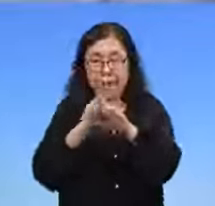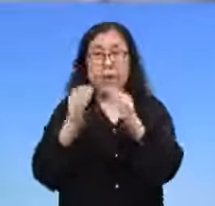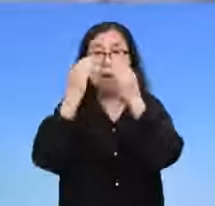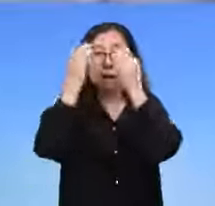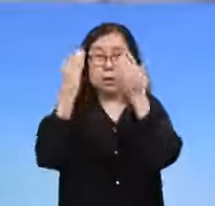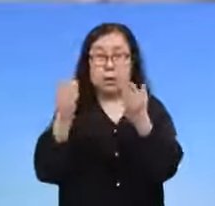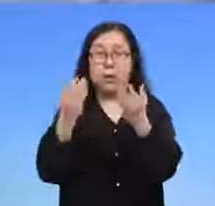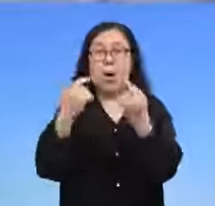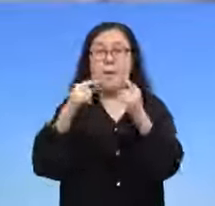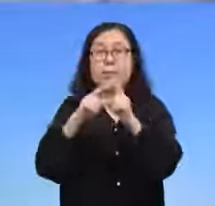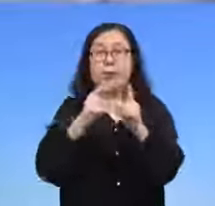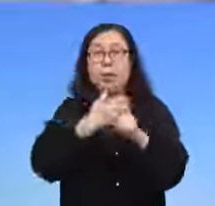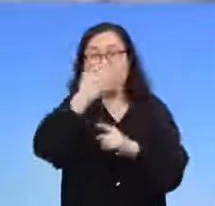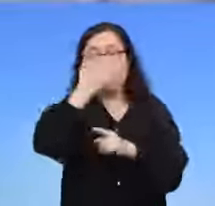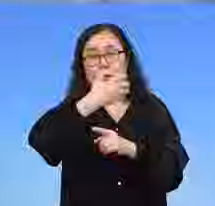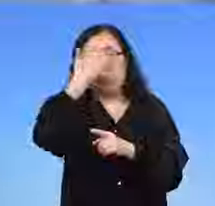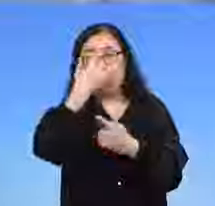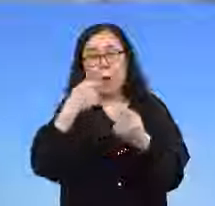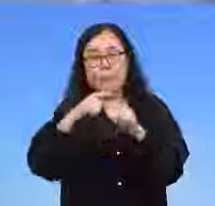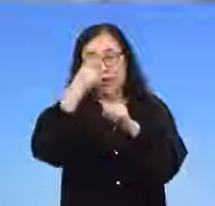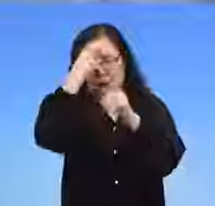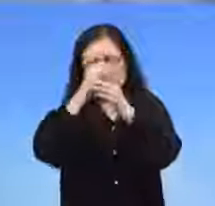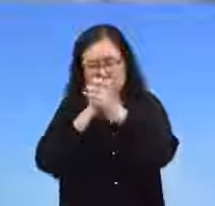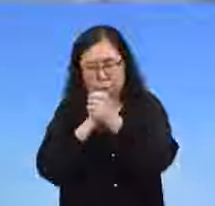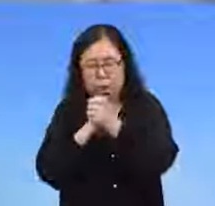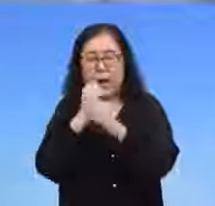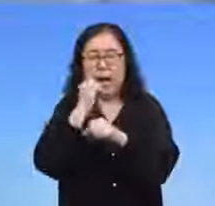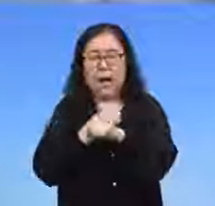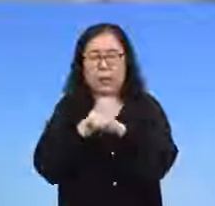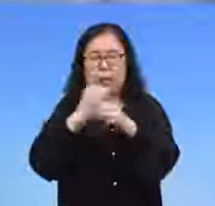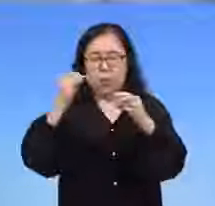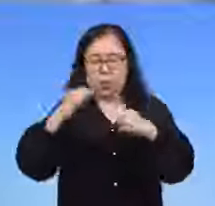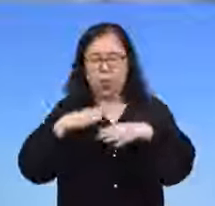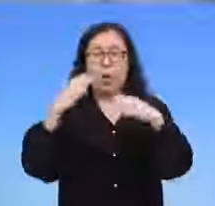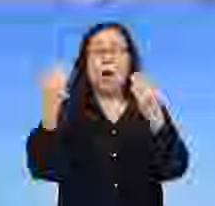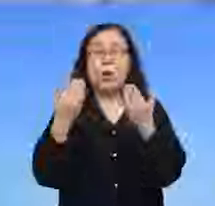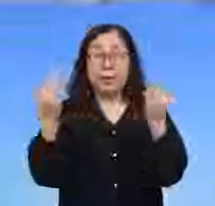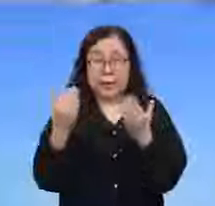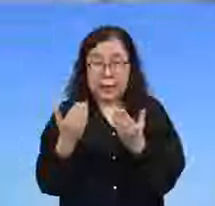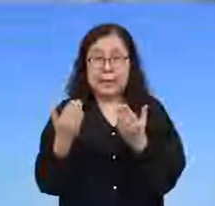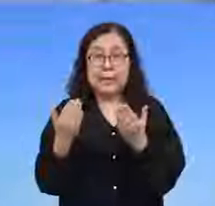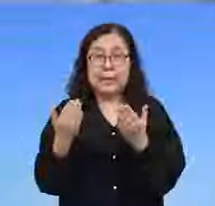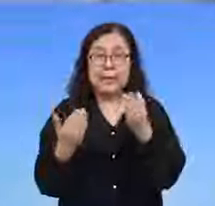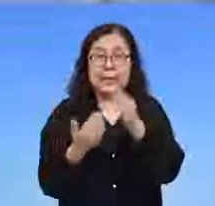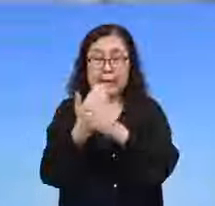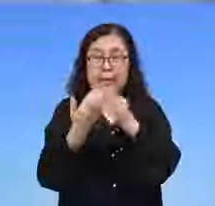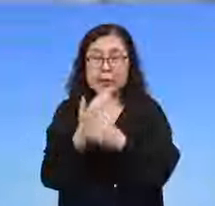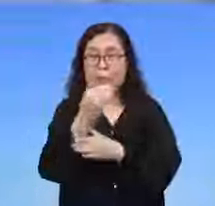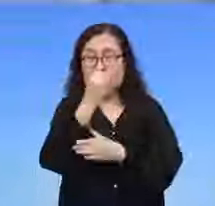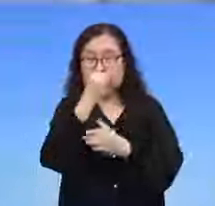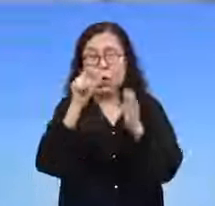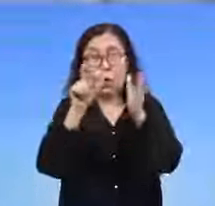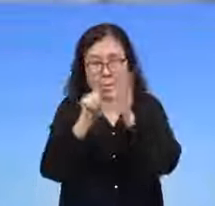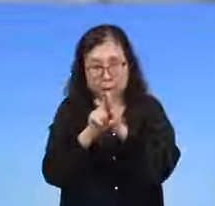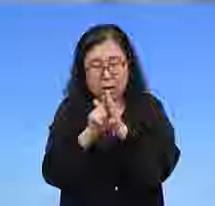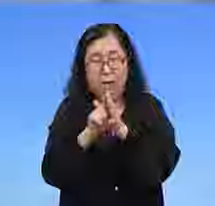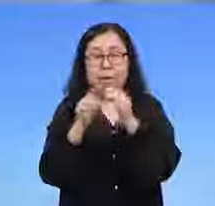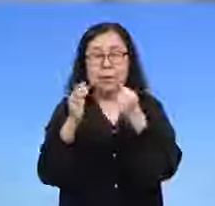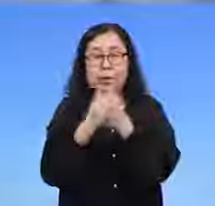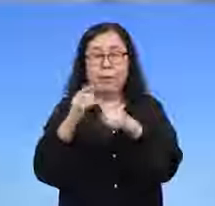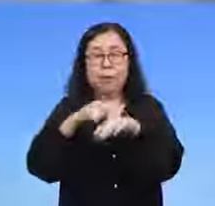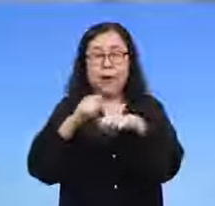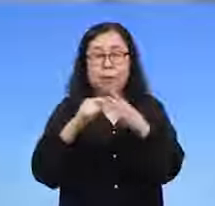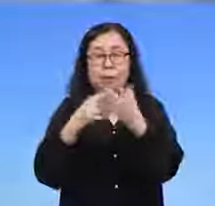꿈을 꾸며 함께 기도하는 어마어마한 놀라운 일들이 지금 이 시간 일어나고 있다고 저는 믿거든요. 그래서